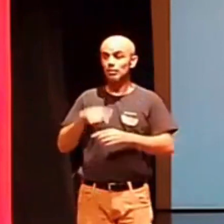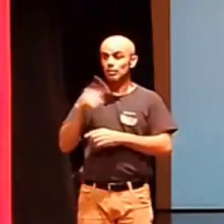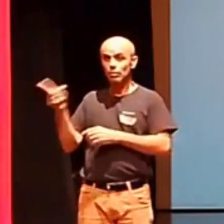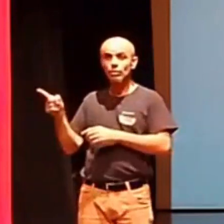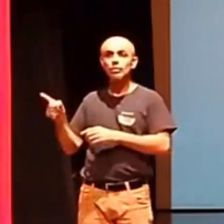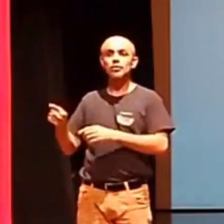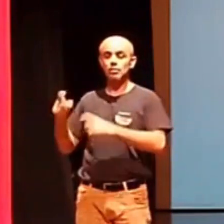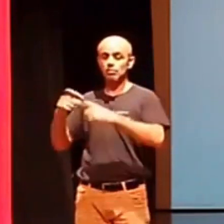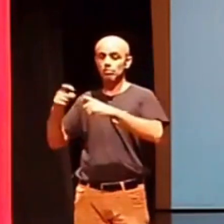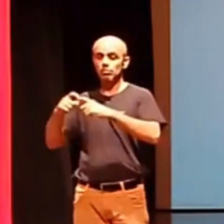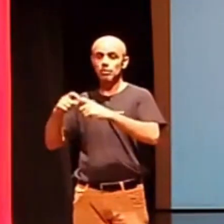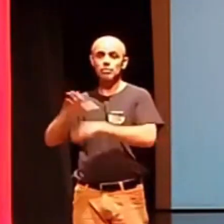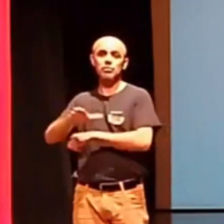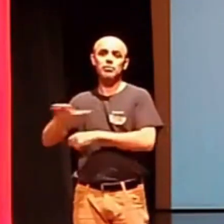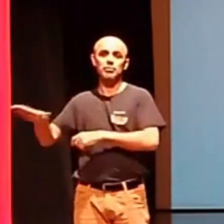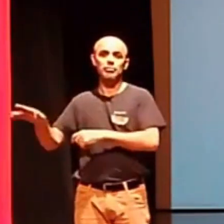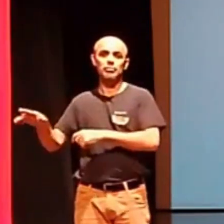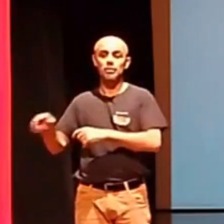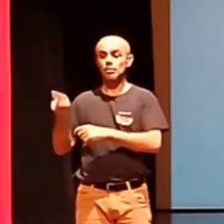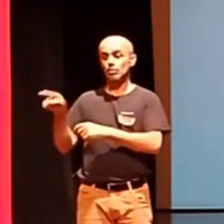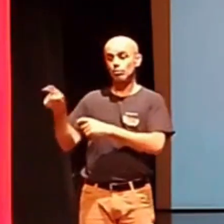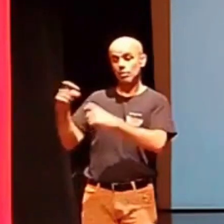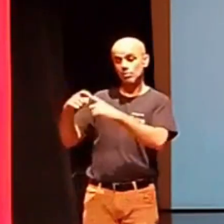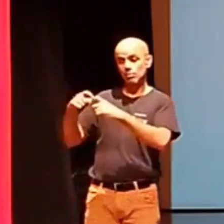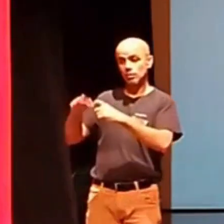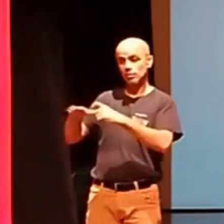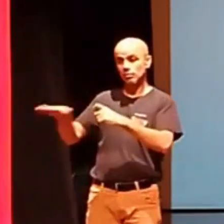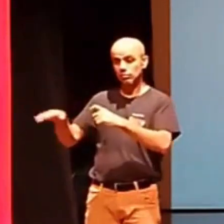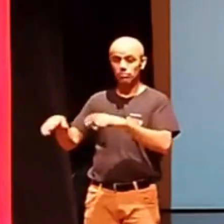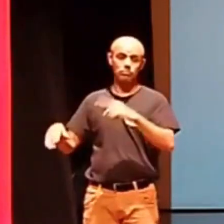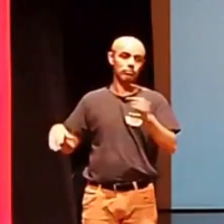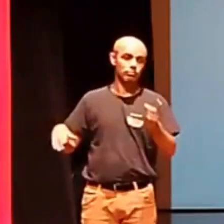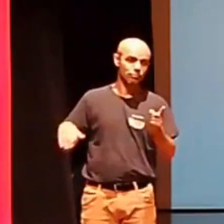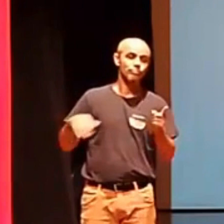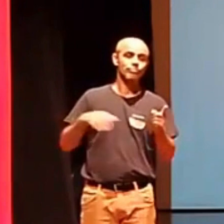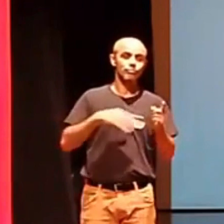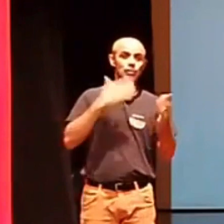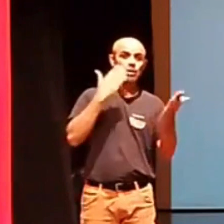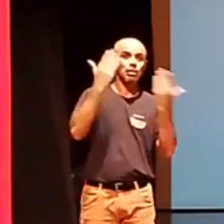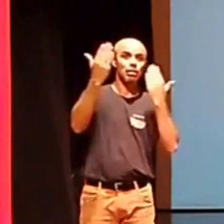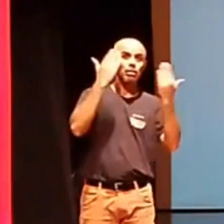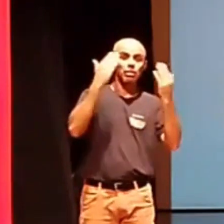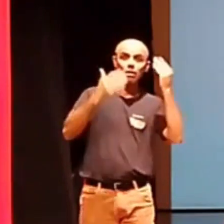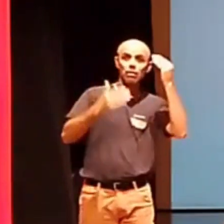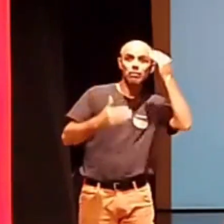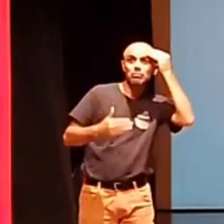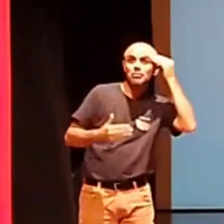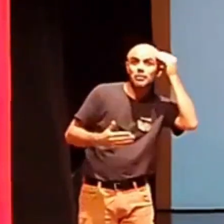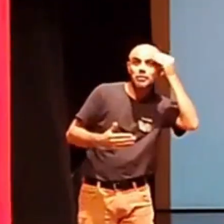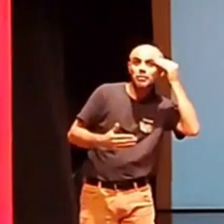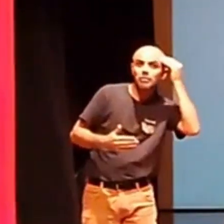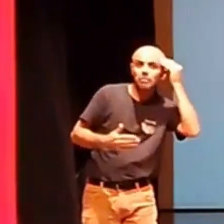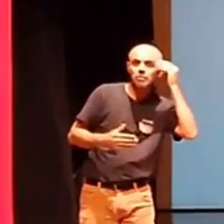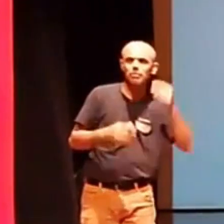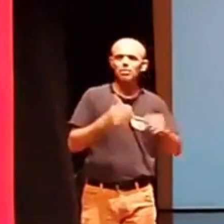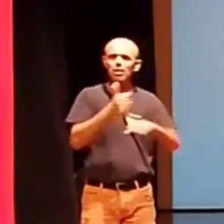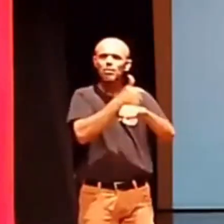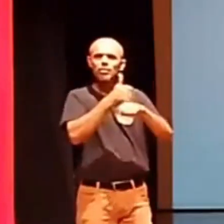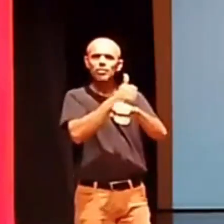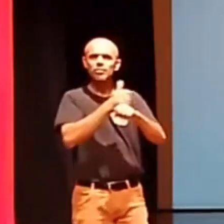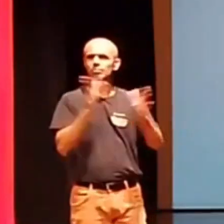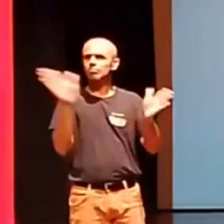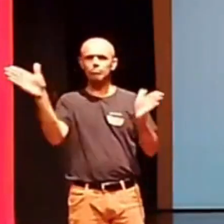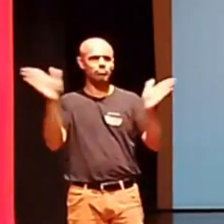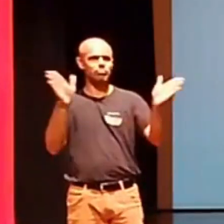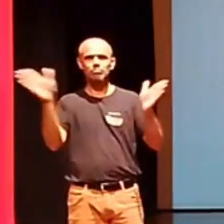olha que engraçado. Então, uma é uma pediatra da esquerda e a outra é uma psiquiatra. Será que pela profissão dela a gente pode ver